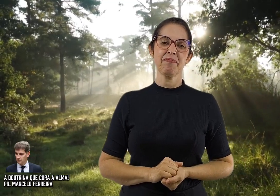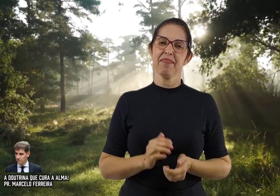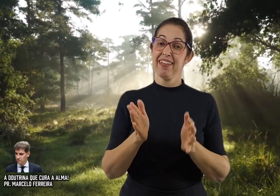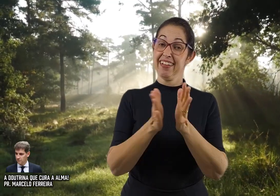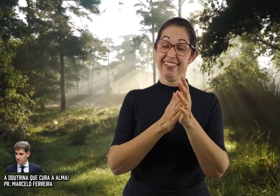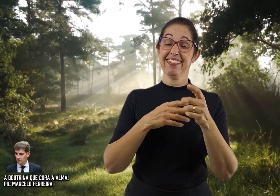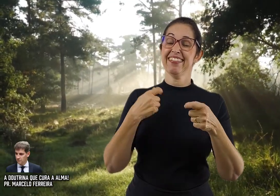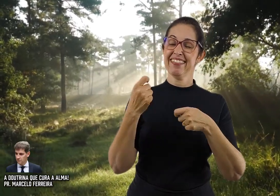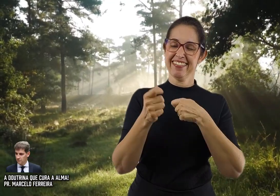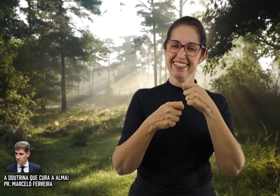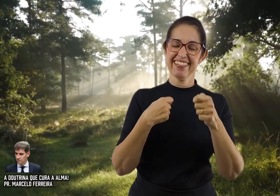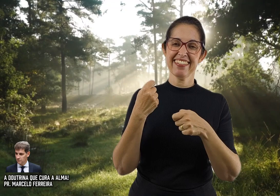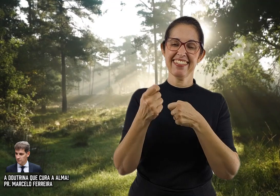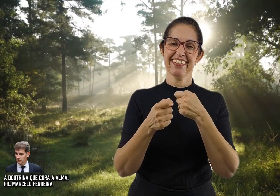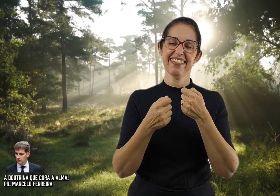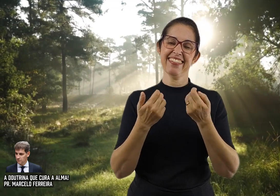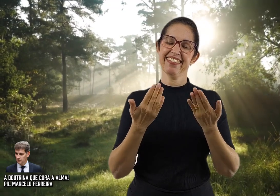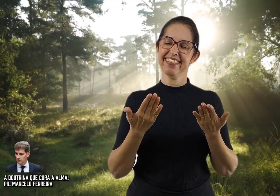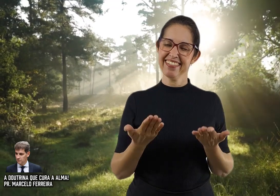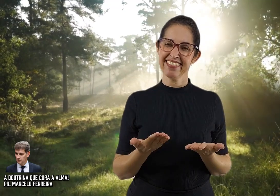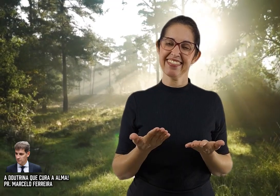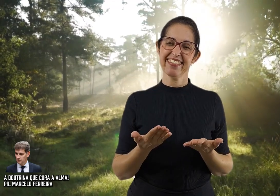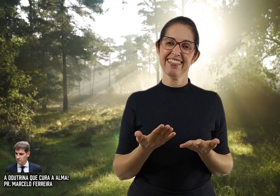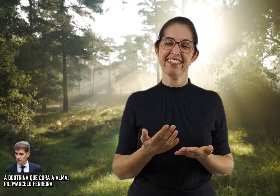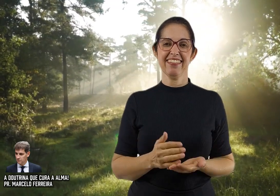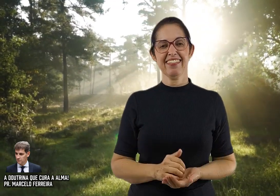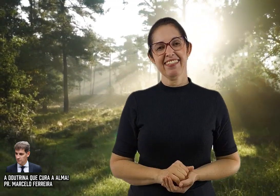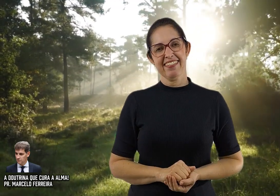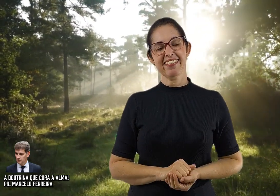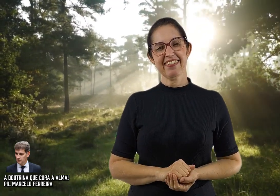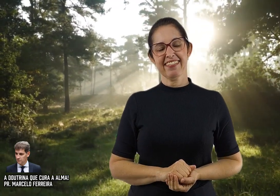Bendito seja o Senhor. Meus irmãos,